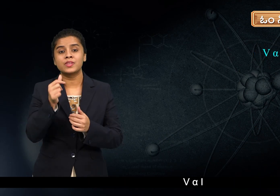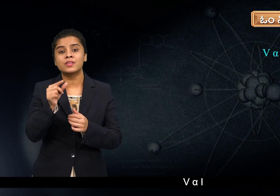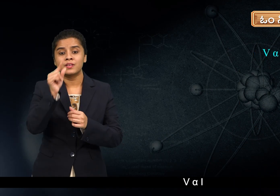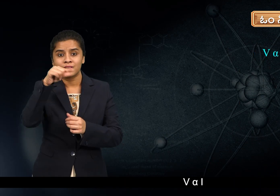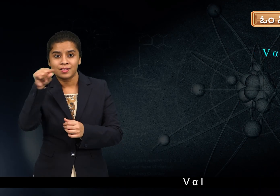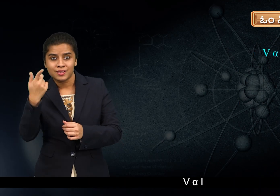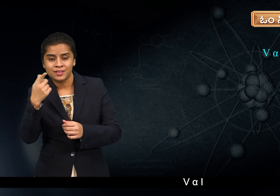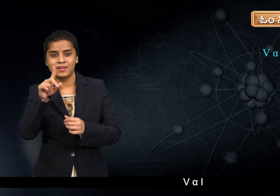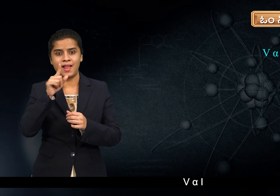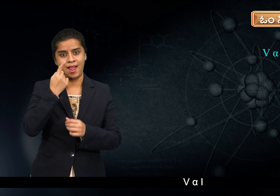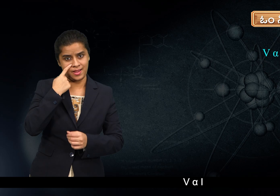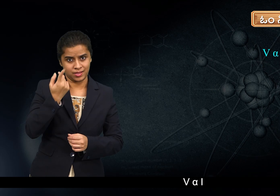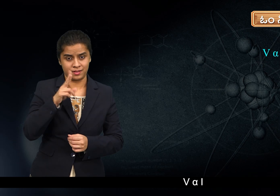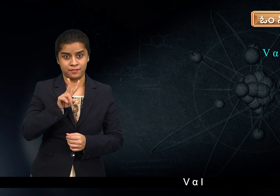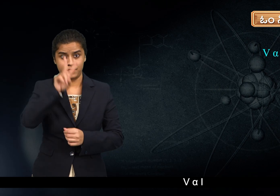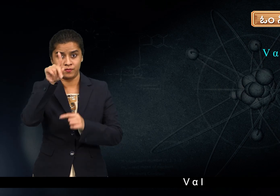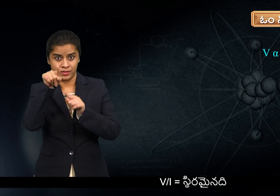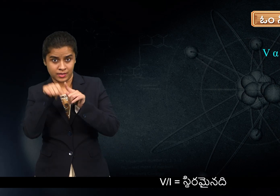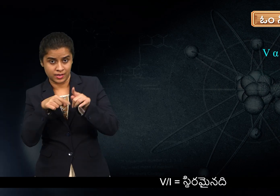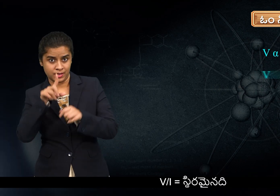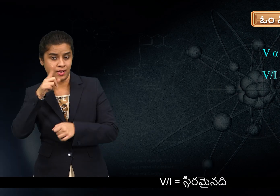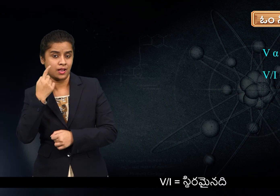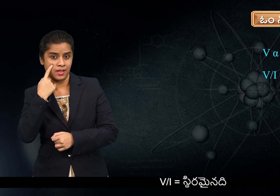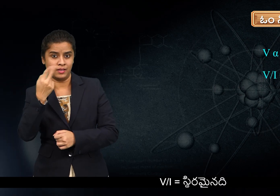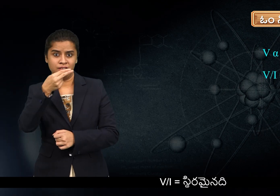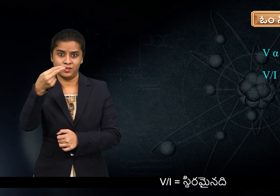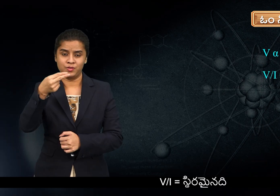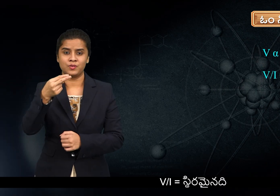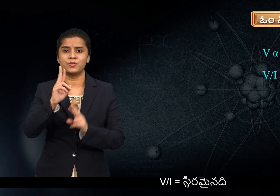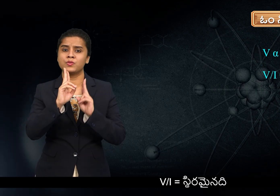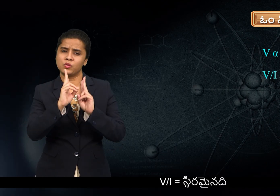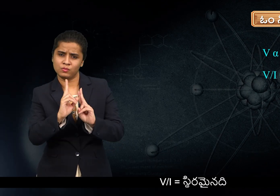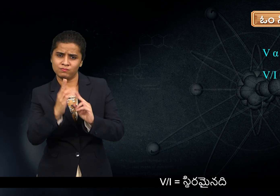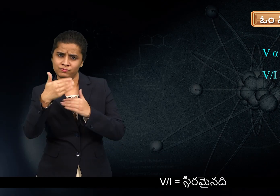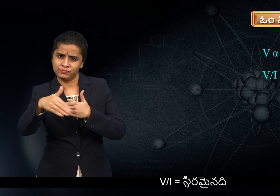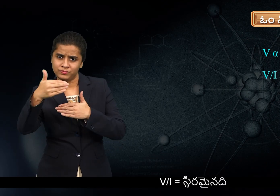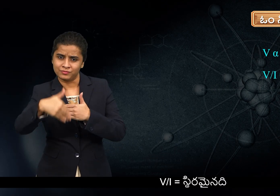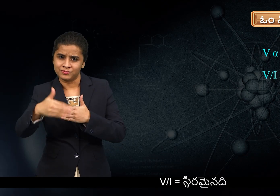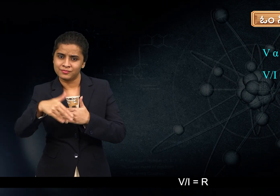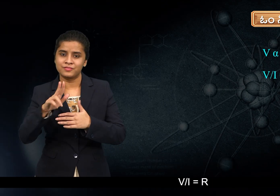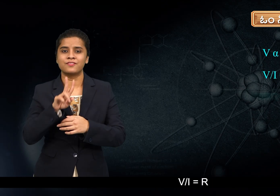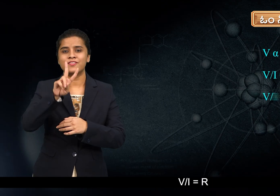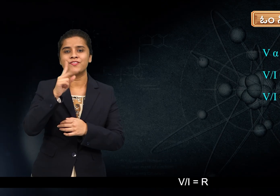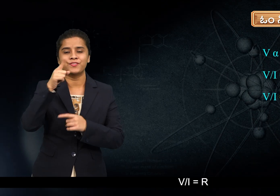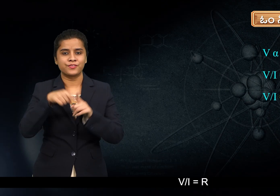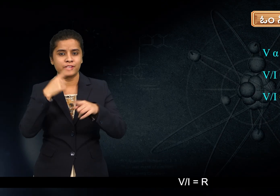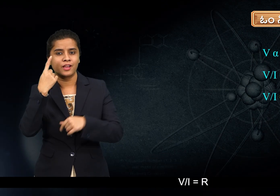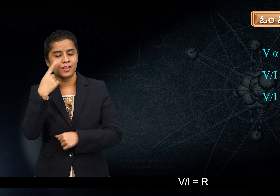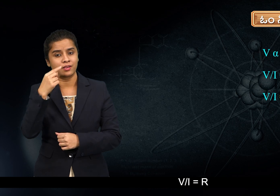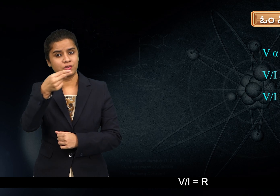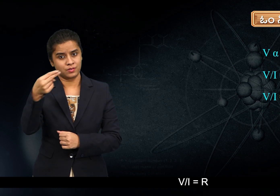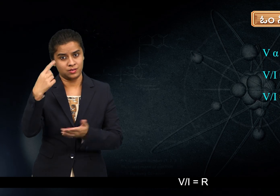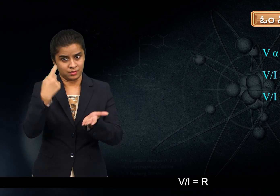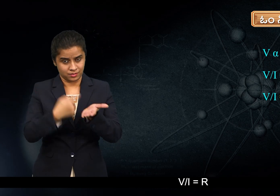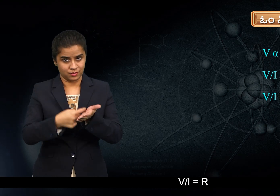V డైరెక్ట్లీ ప్రపోర్షనల్ టు I. V/I ఈజ్ ఈక్వల్ టు స్థిరమైనది. V/I ఈజ్